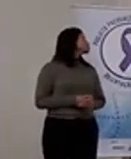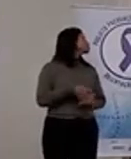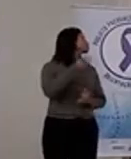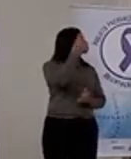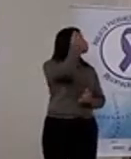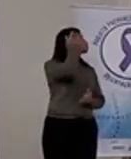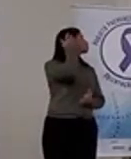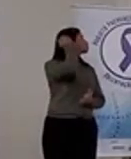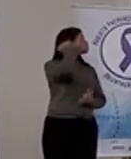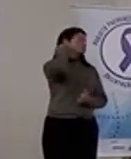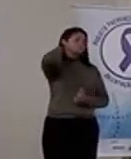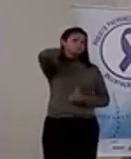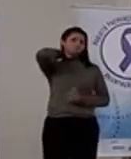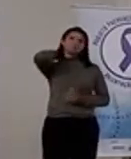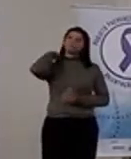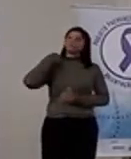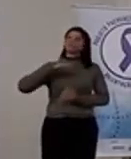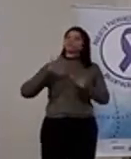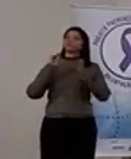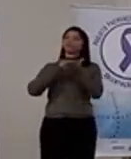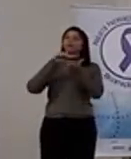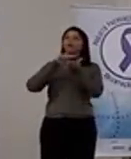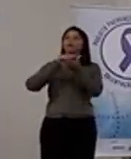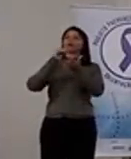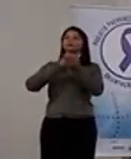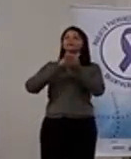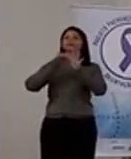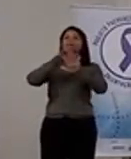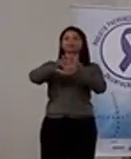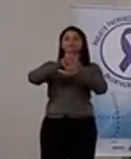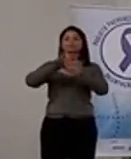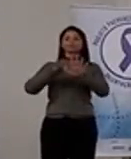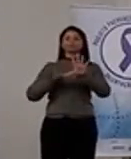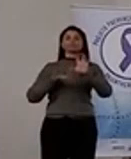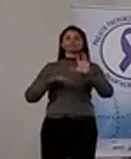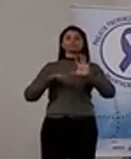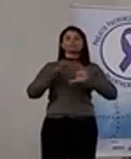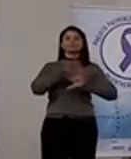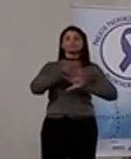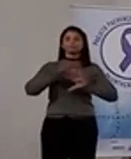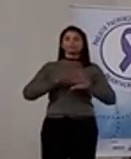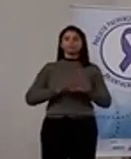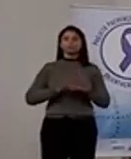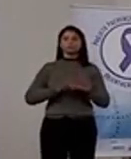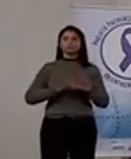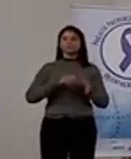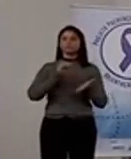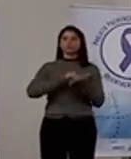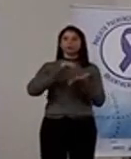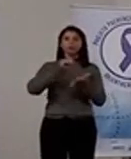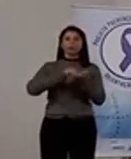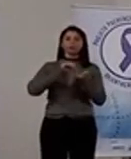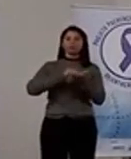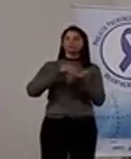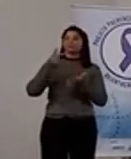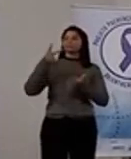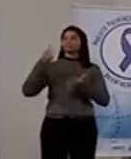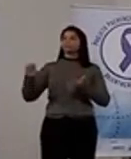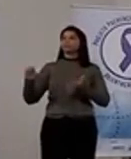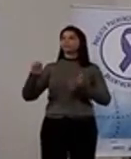O que está faltando aqui? Dedos. Os dedos. Aqui? Os dedinhos do